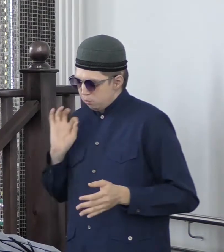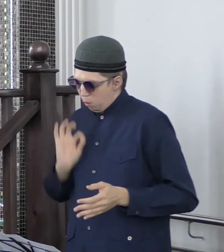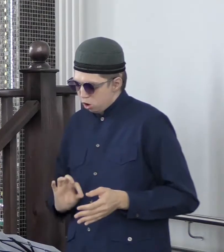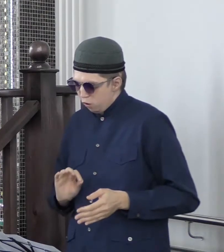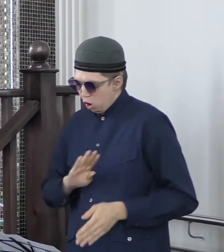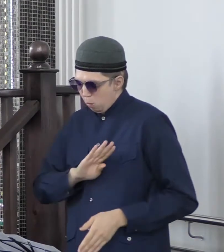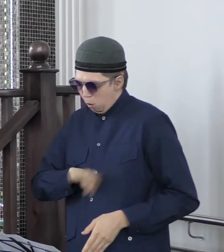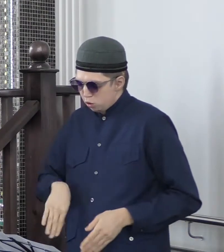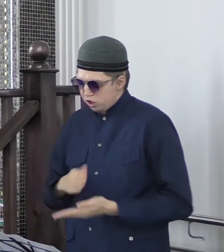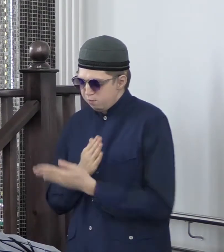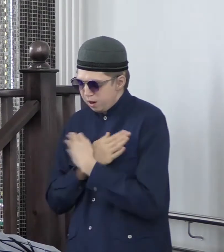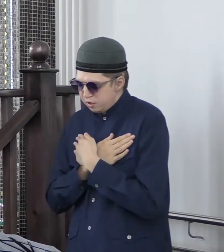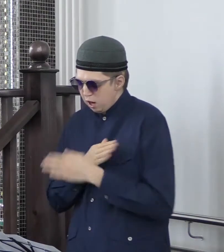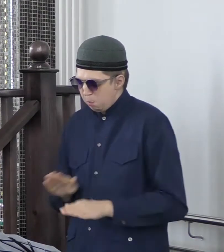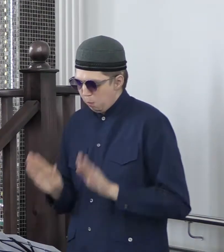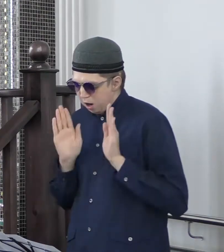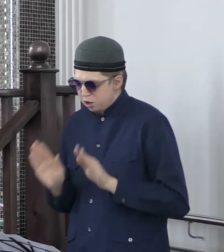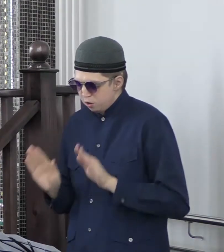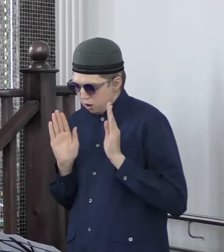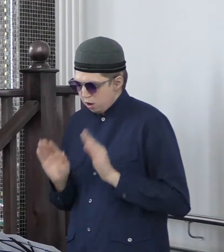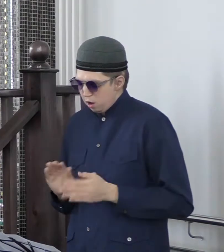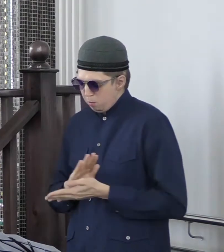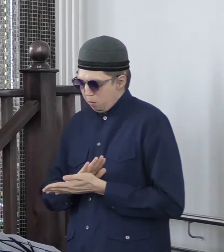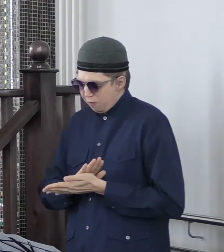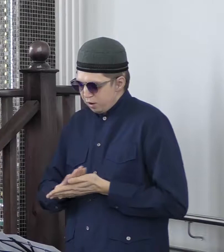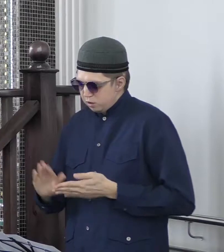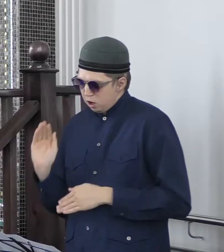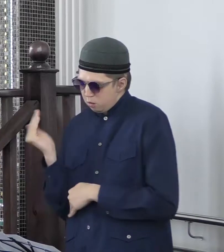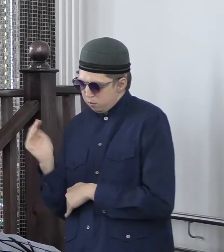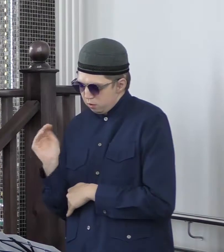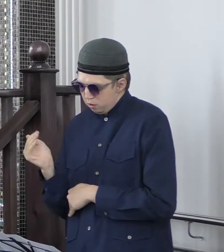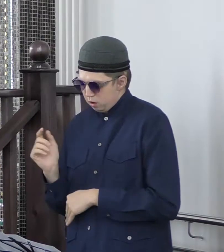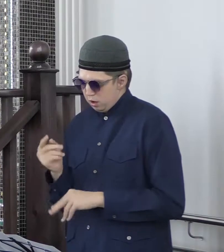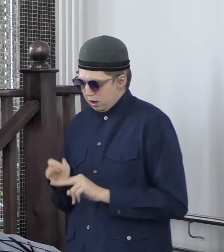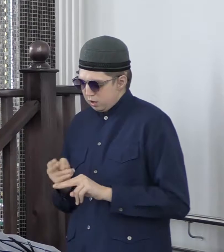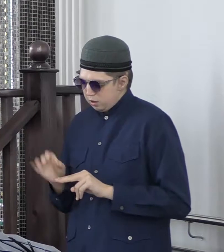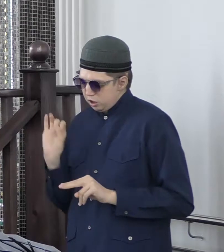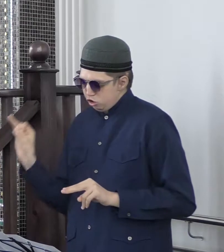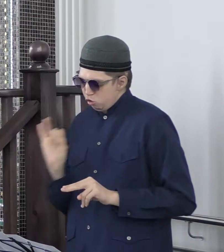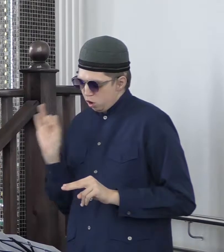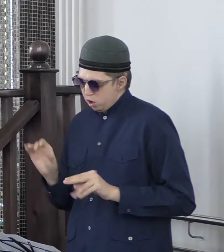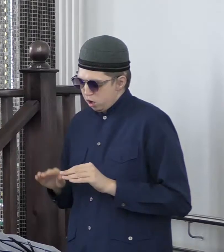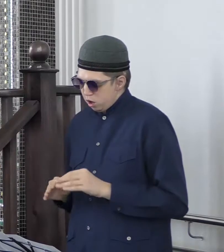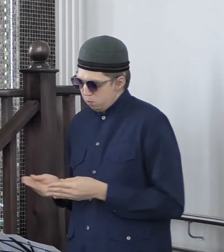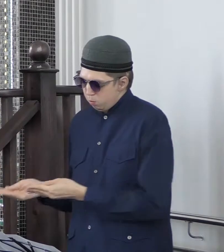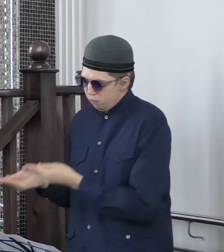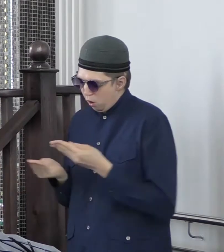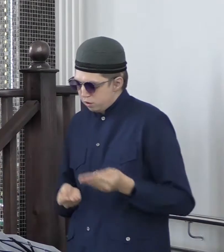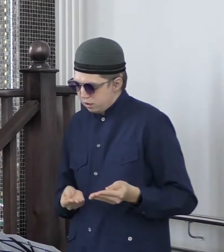возможность от того, что мы все упадем, иншаллах, в рай, от этого Всевышнему не легче. От того, что мы